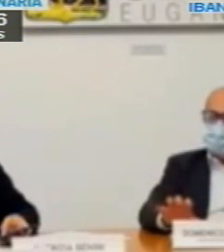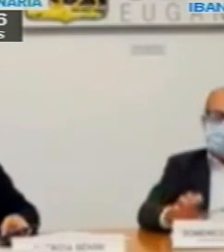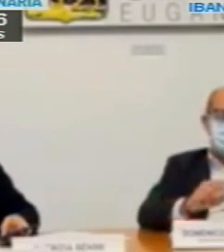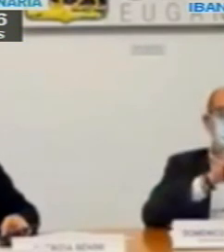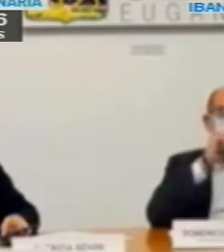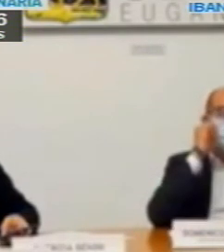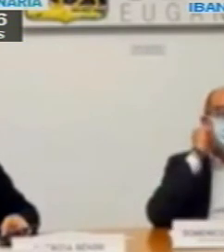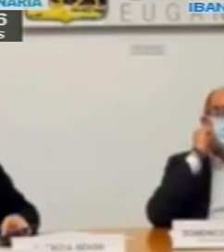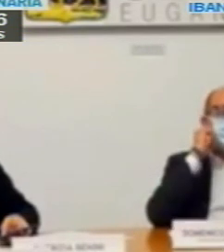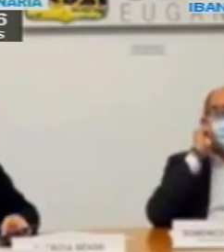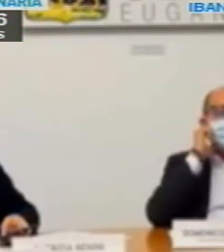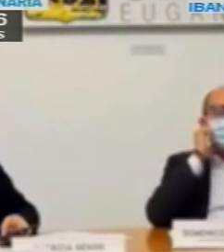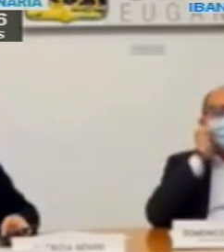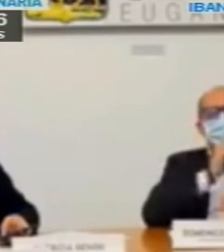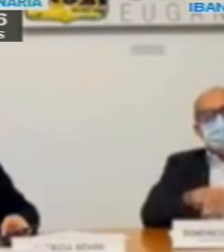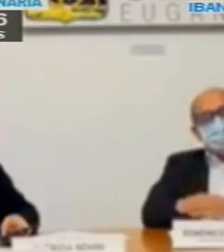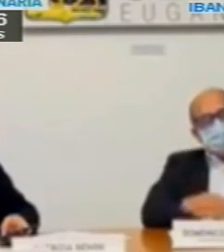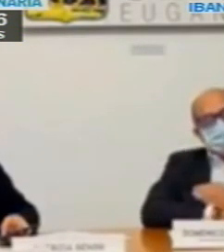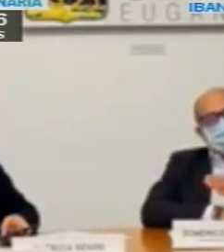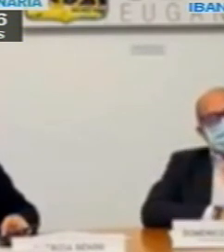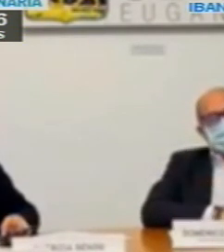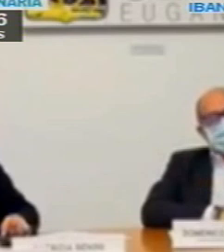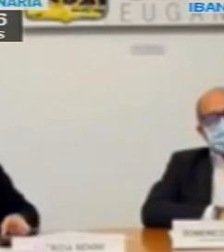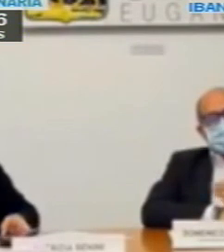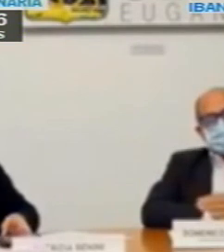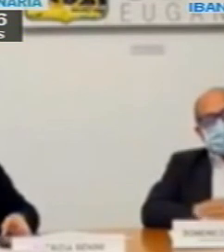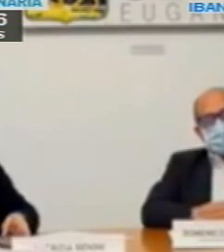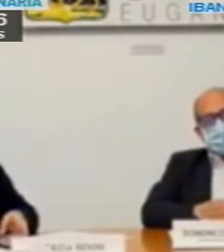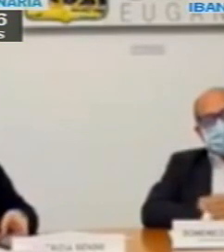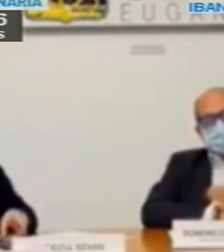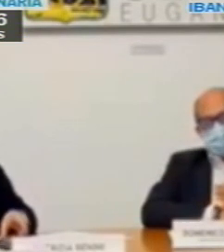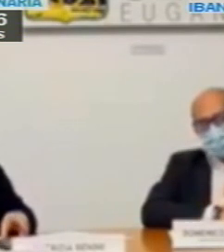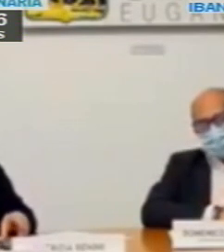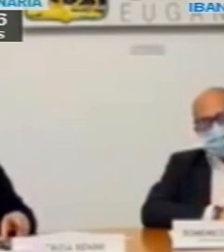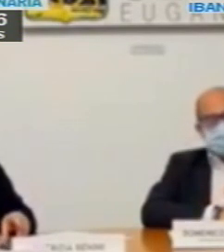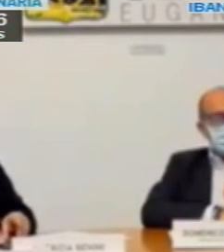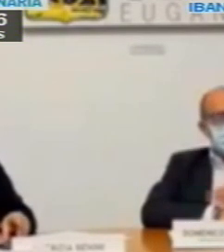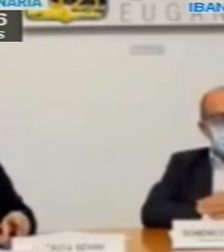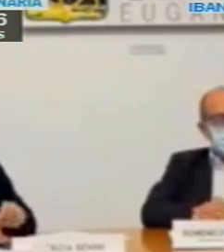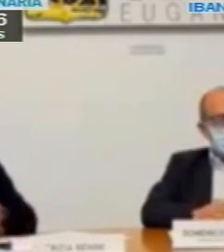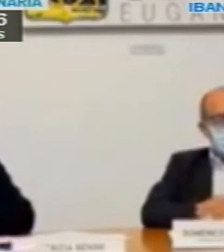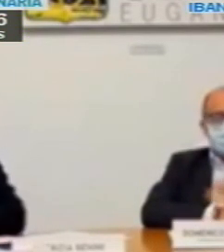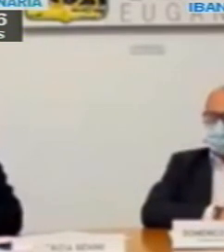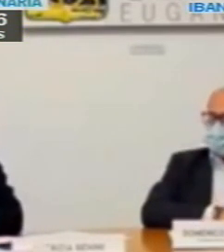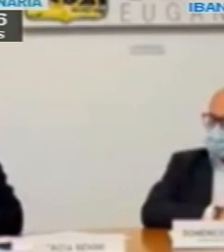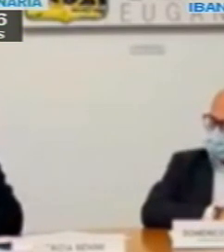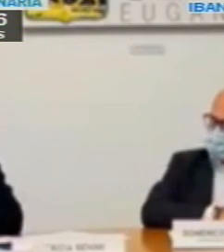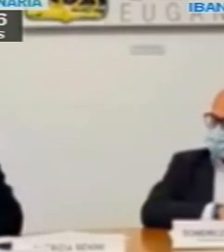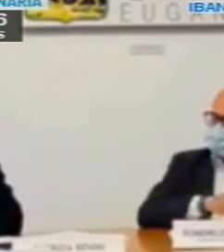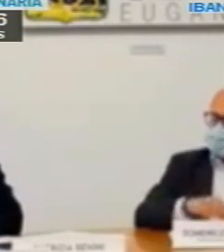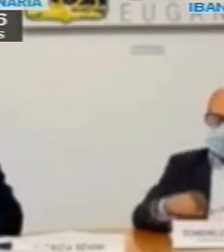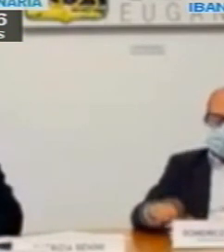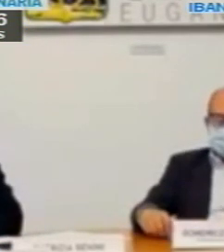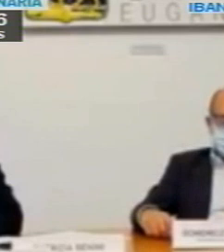dall'appuntamento della visita, quindi ci sarà un'articolazione, le visite avvengono tutte ovviamente su appuntamento, in